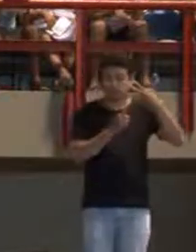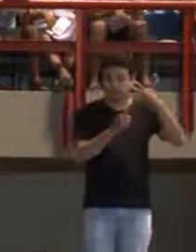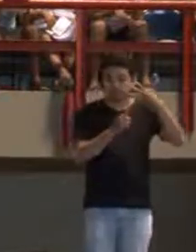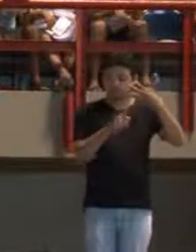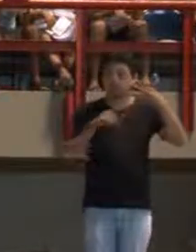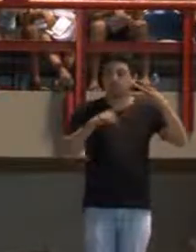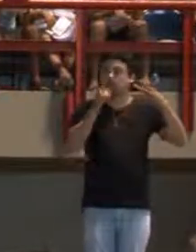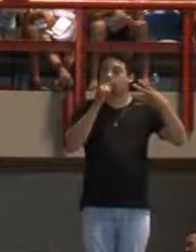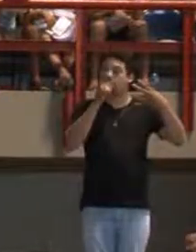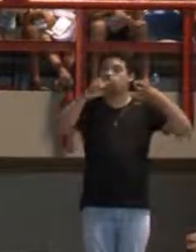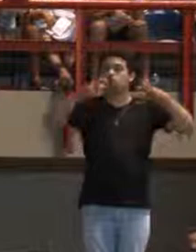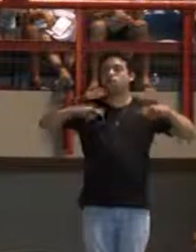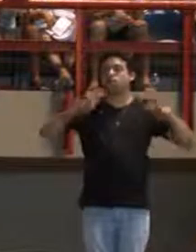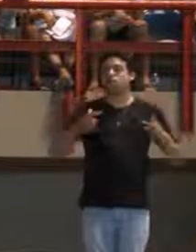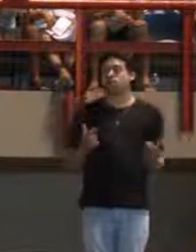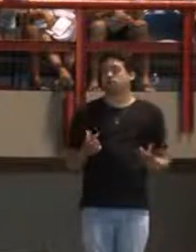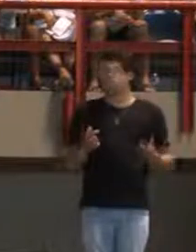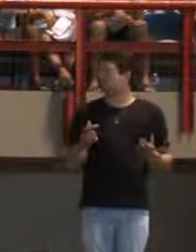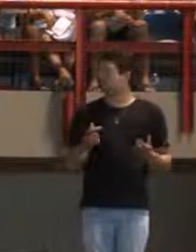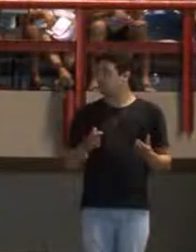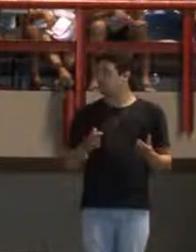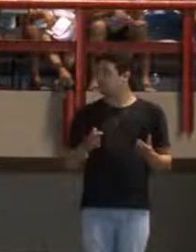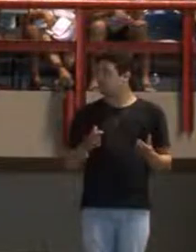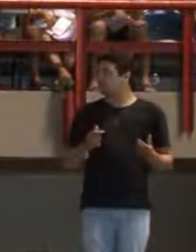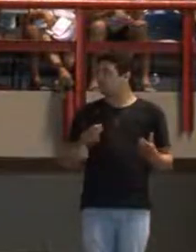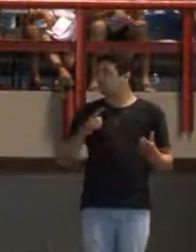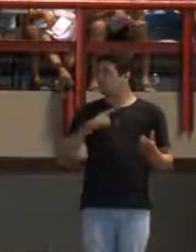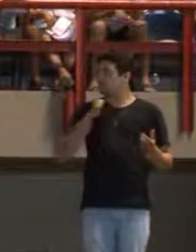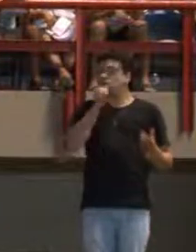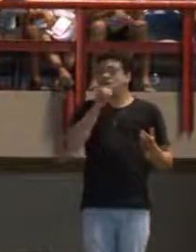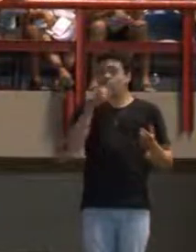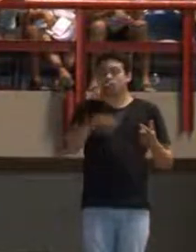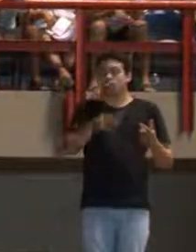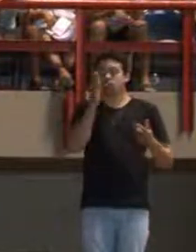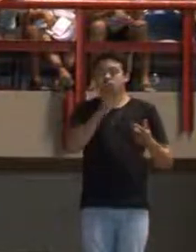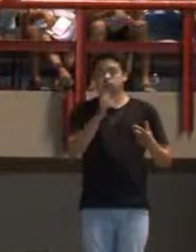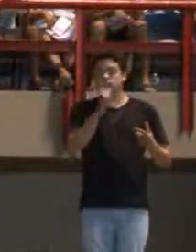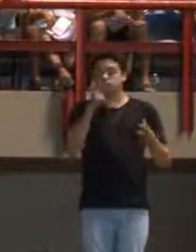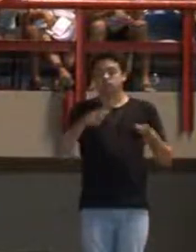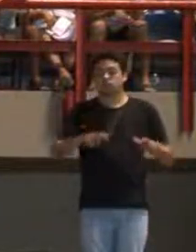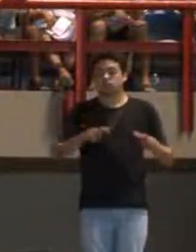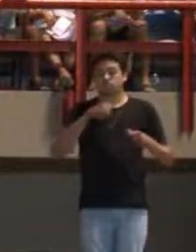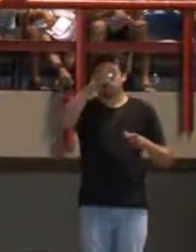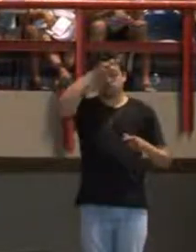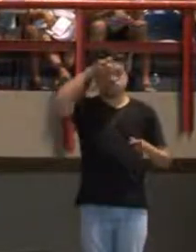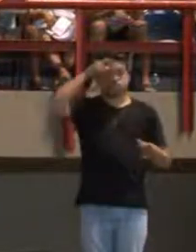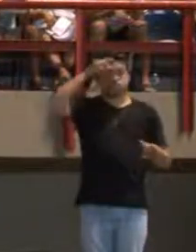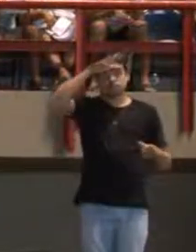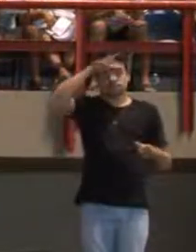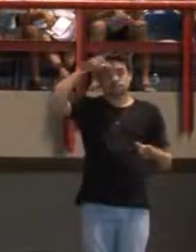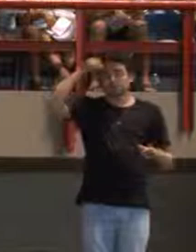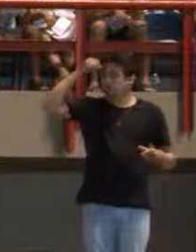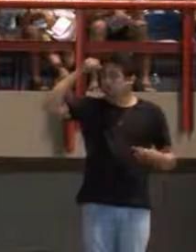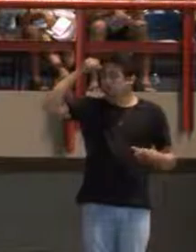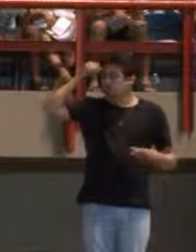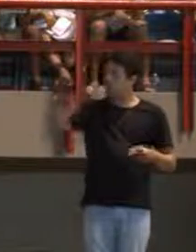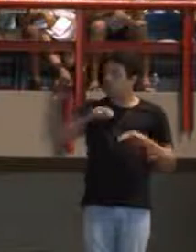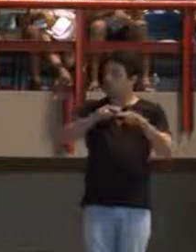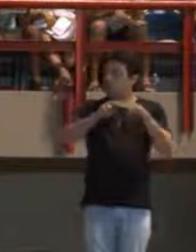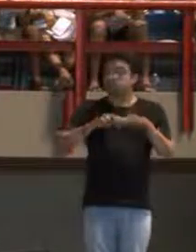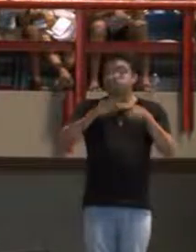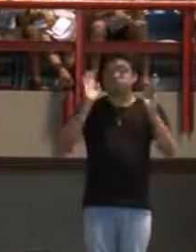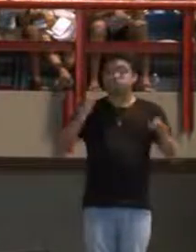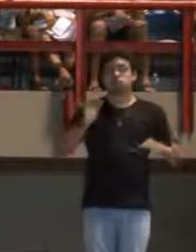que tem muita água no Brasil? Onde é que tem muita água, gente, no Brasil? Amazônia, né? Então,